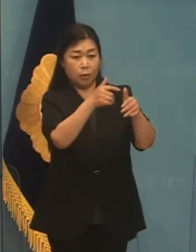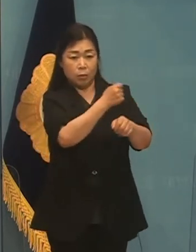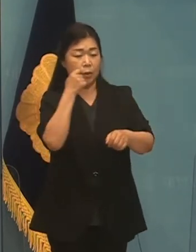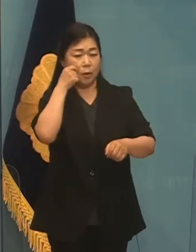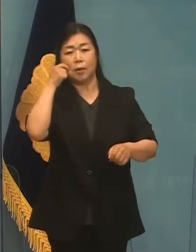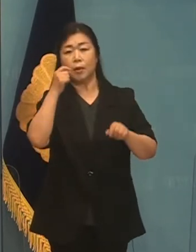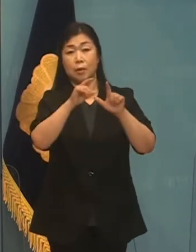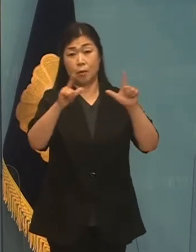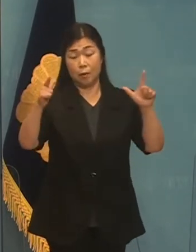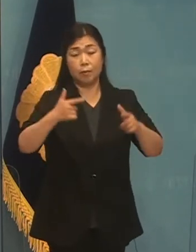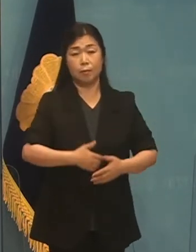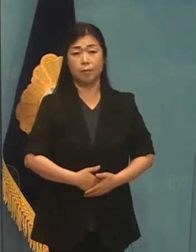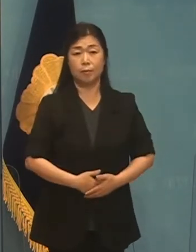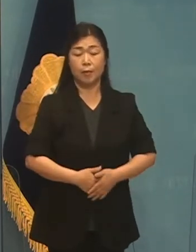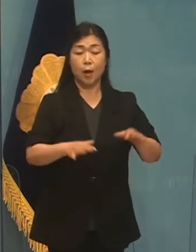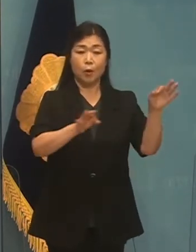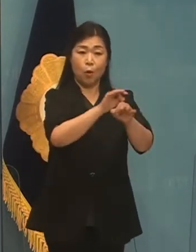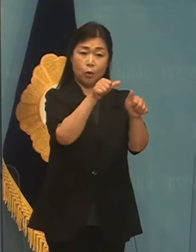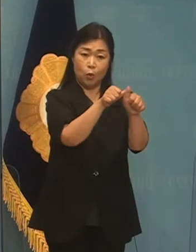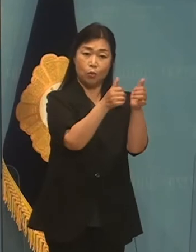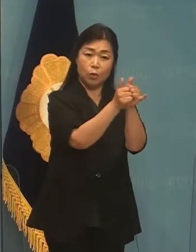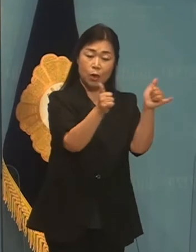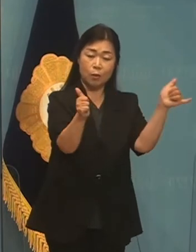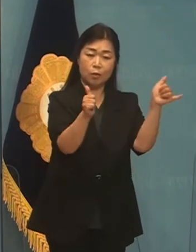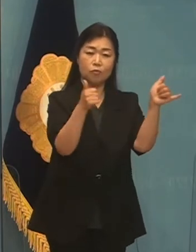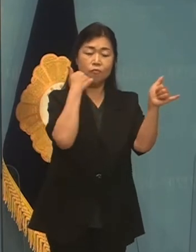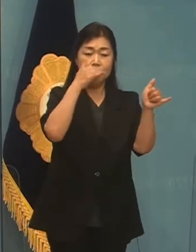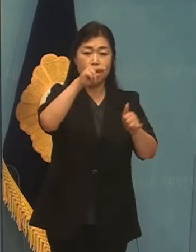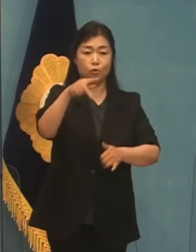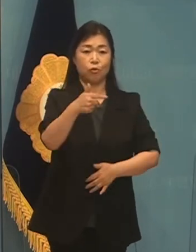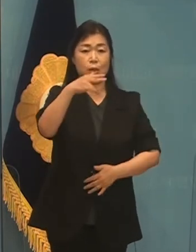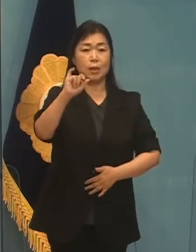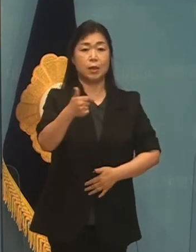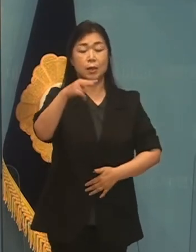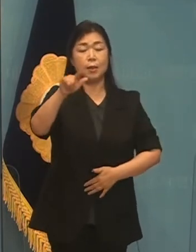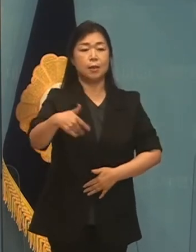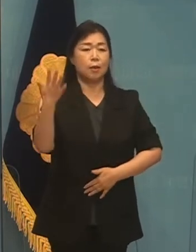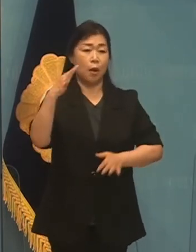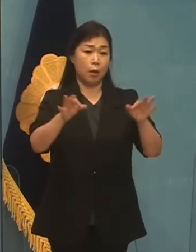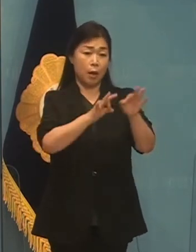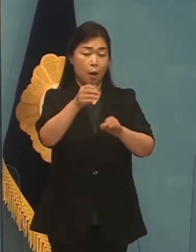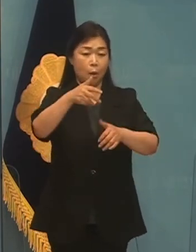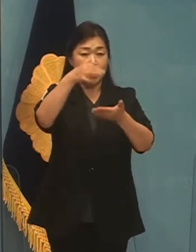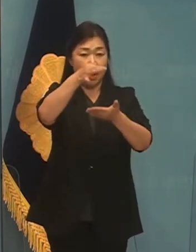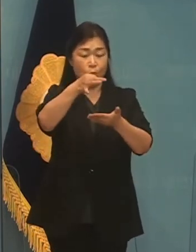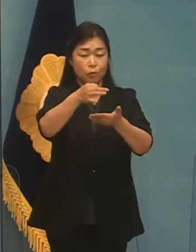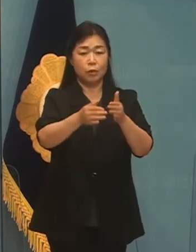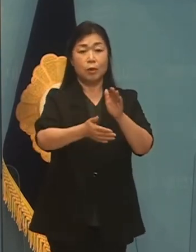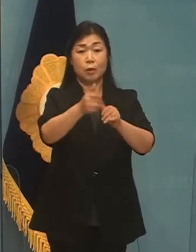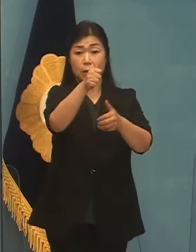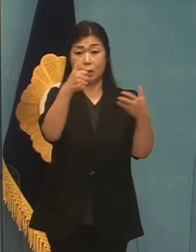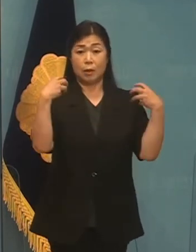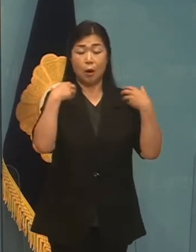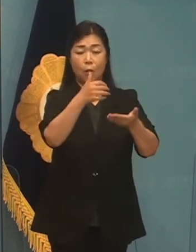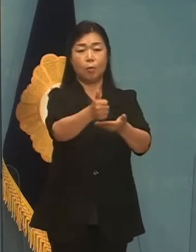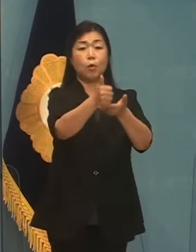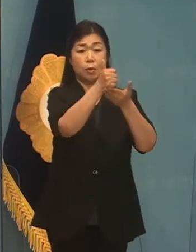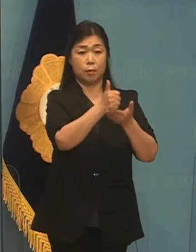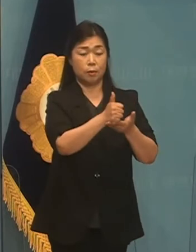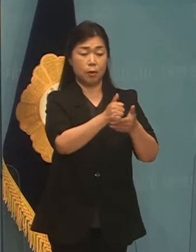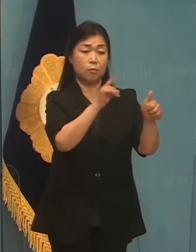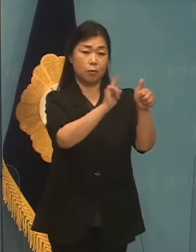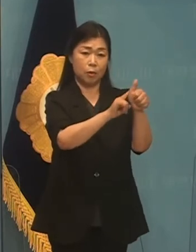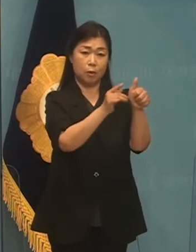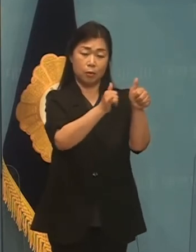써왔습니다. 경제 고문으로 윤진식 전 산업자원부 장관을 영입했습니다. 윤 경제